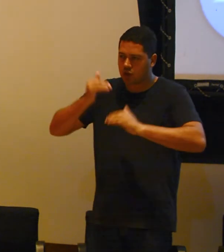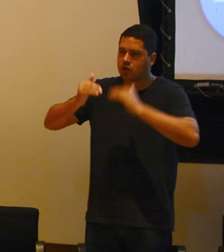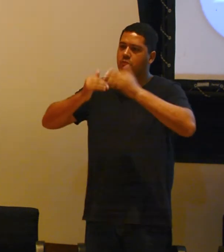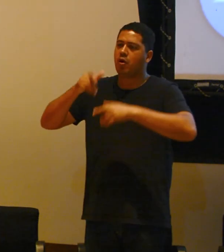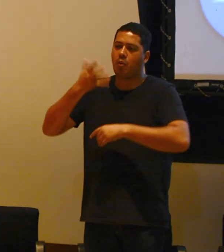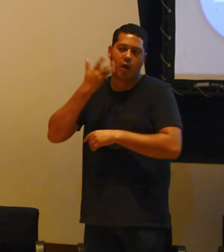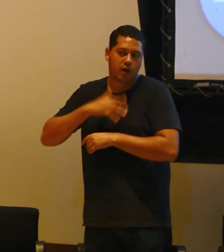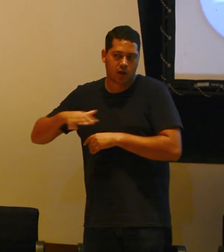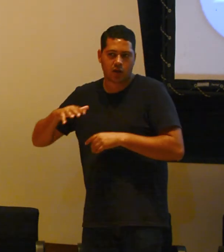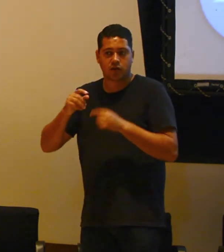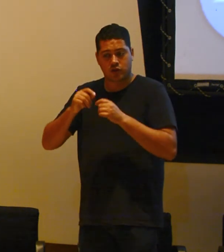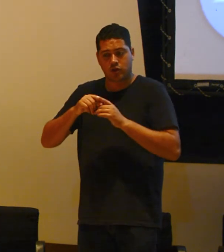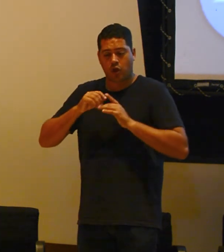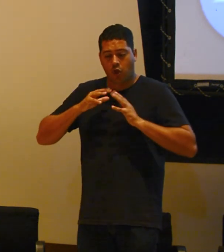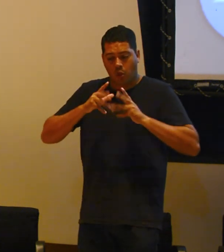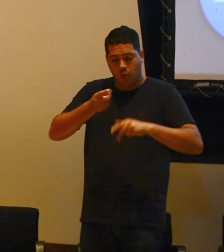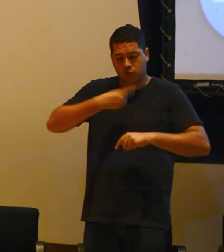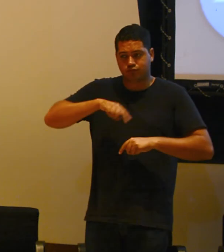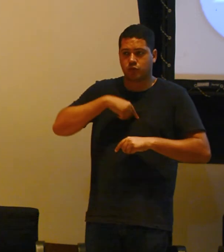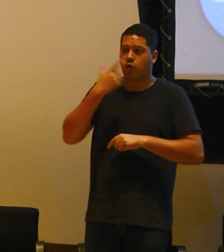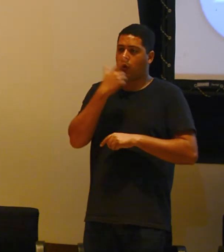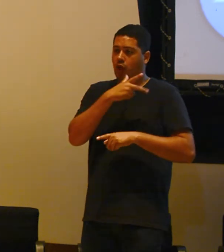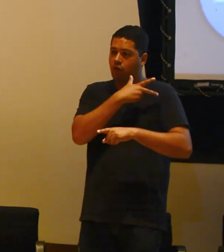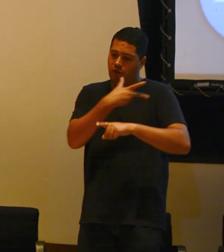fazer com que todos nós vencemos e sejamos